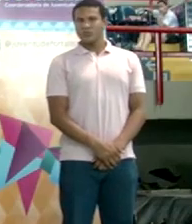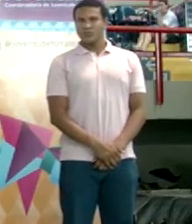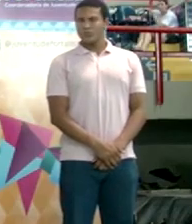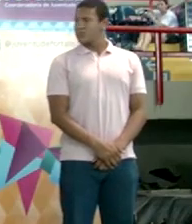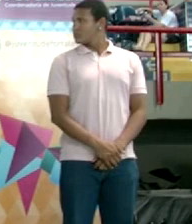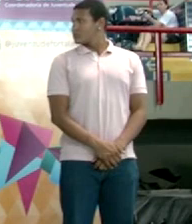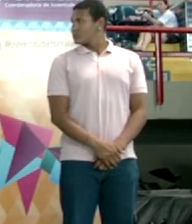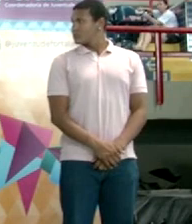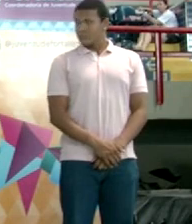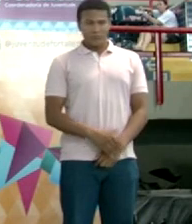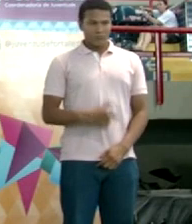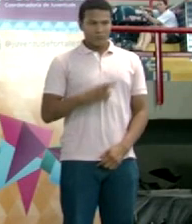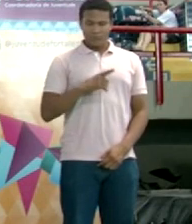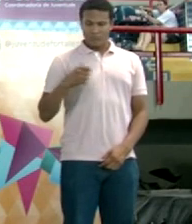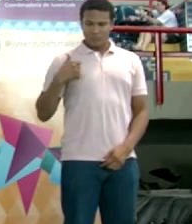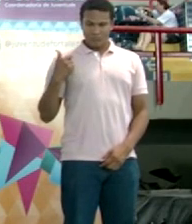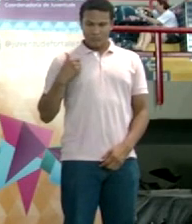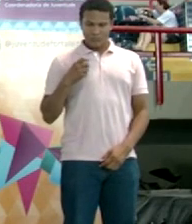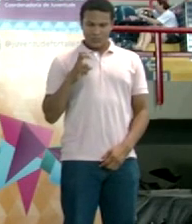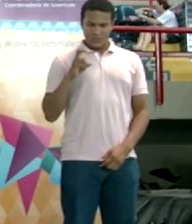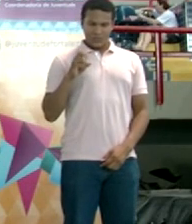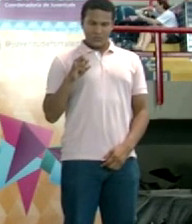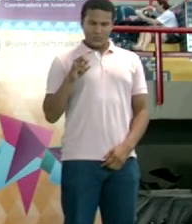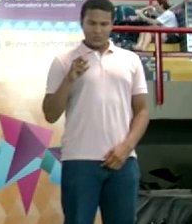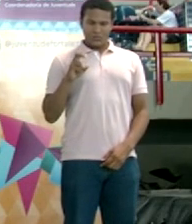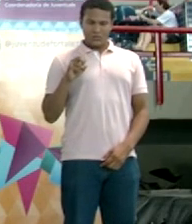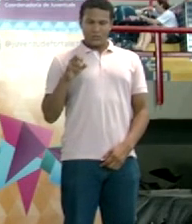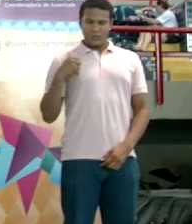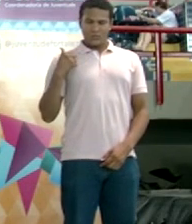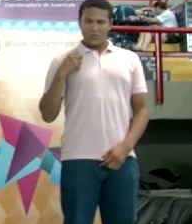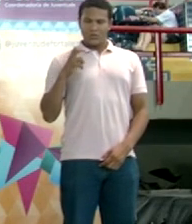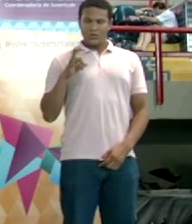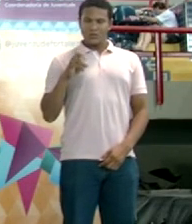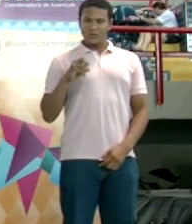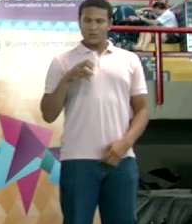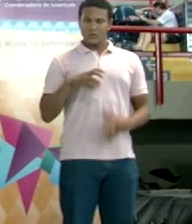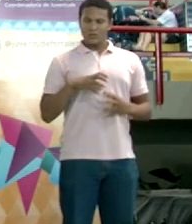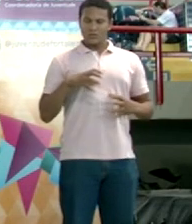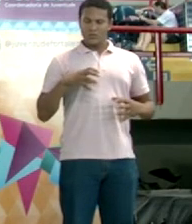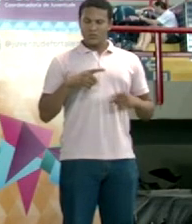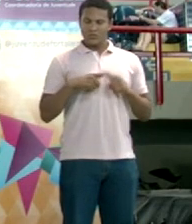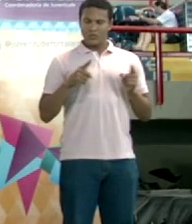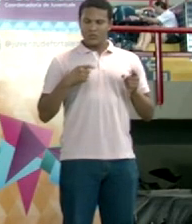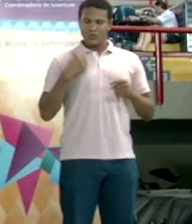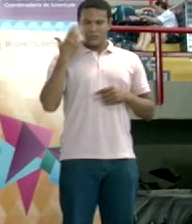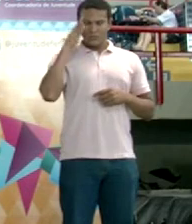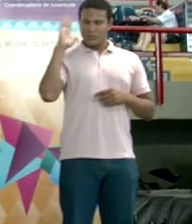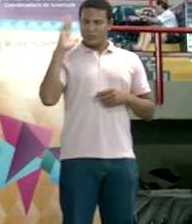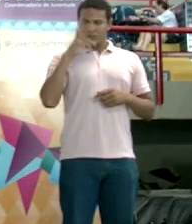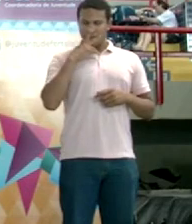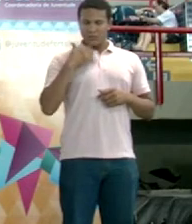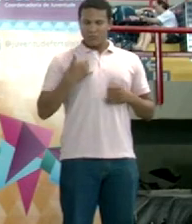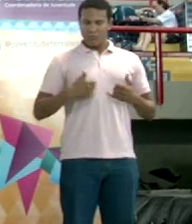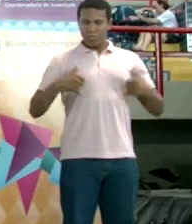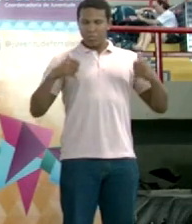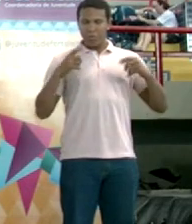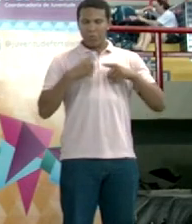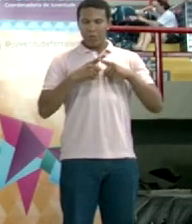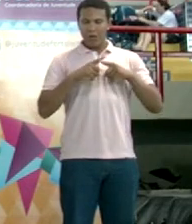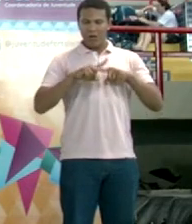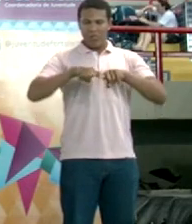50 anos de gravidez, sem saber, pois estava com a laqueatura das trompas. Mas abortei, não entendi.